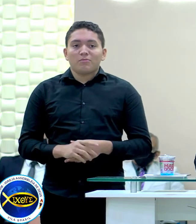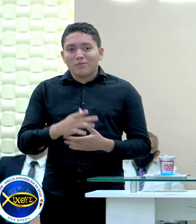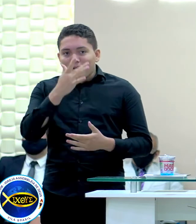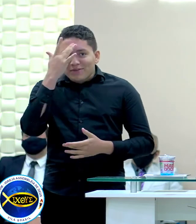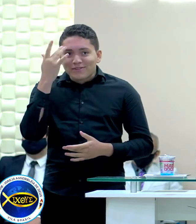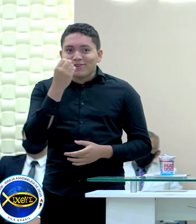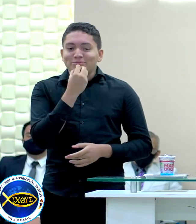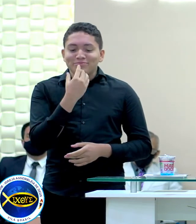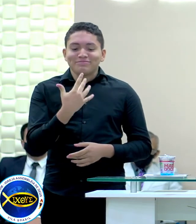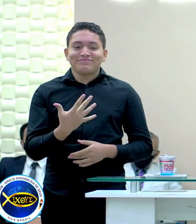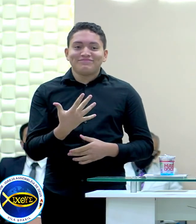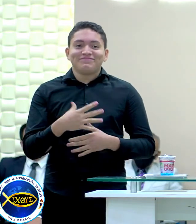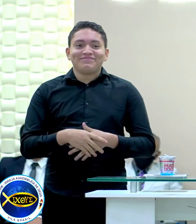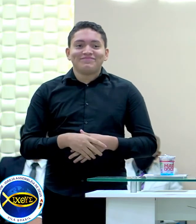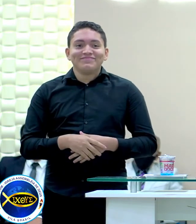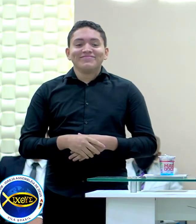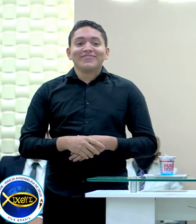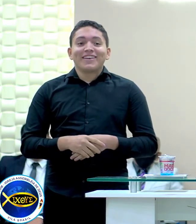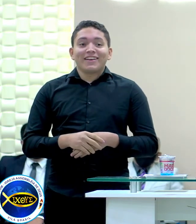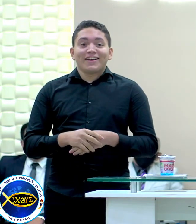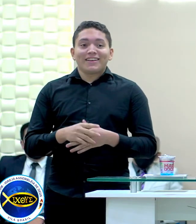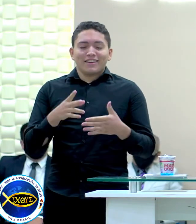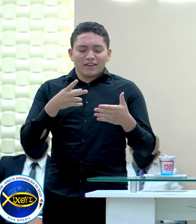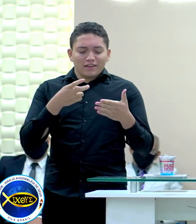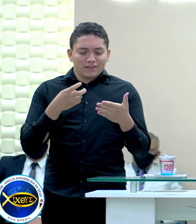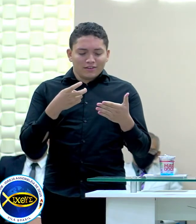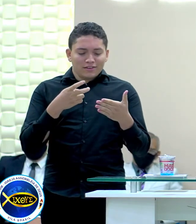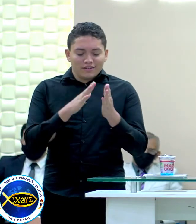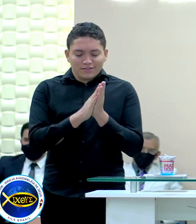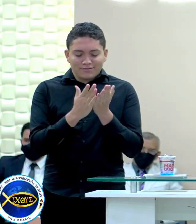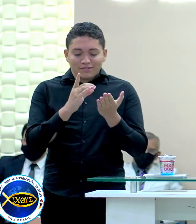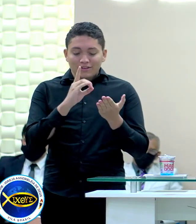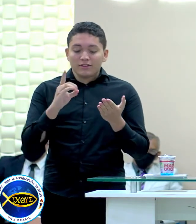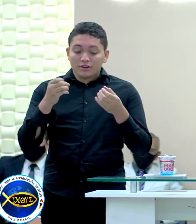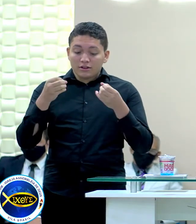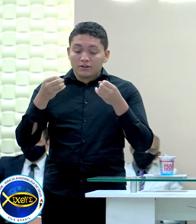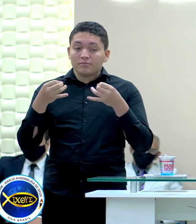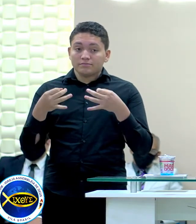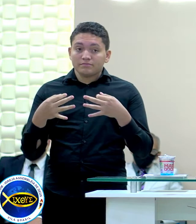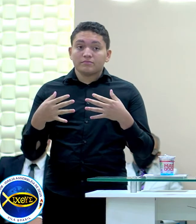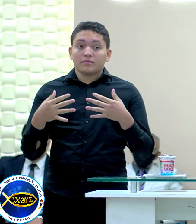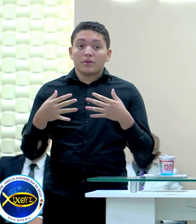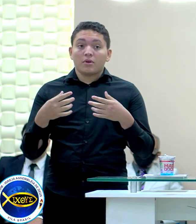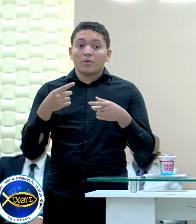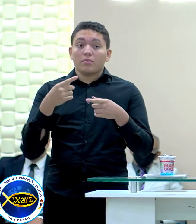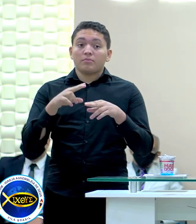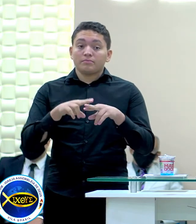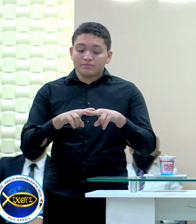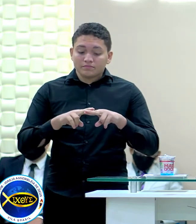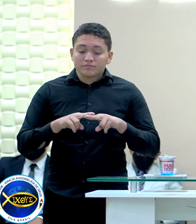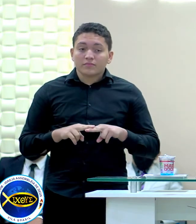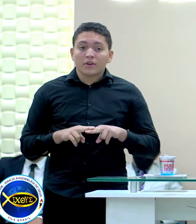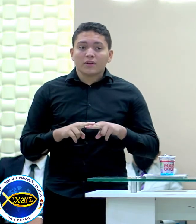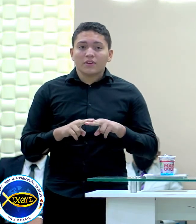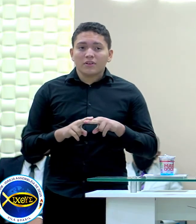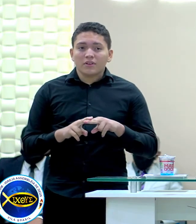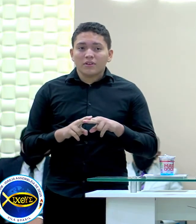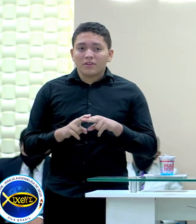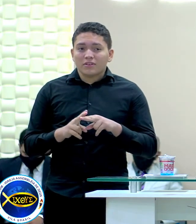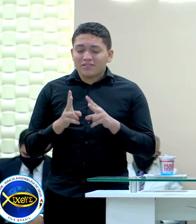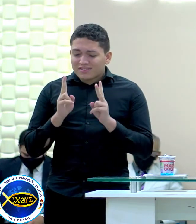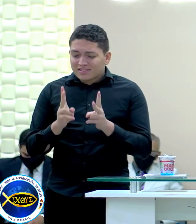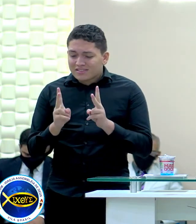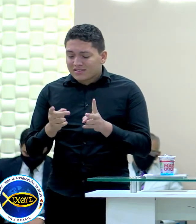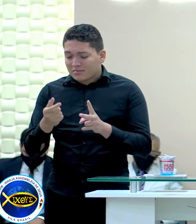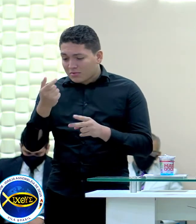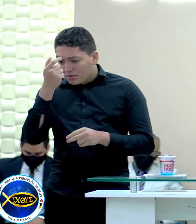13, olha o que diz a palavra do Senhor ainda: portanto, estejam com a mente